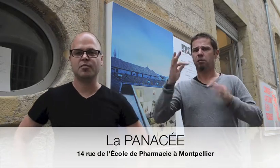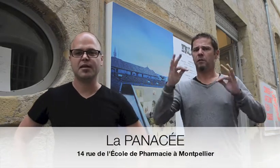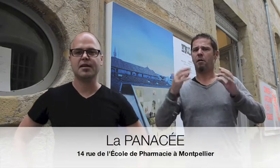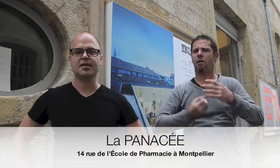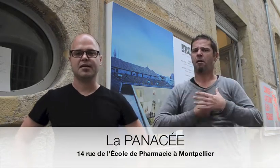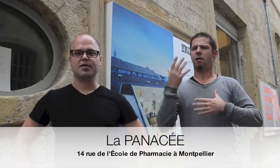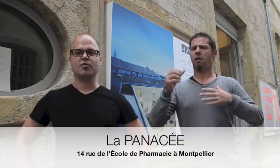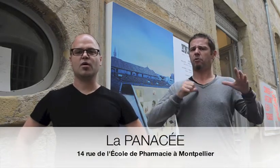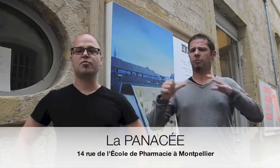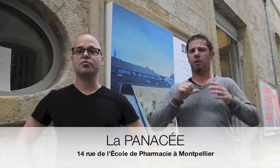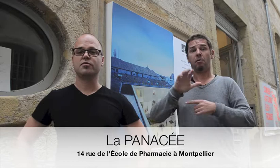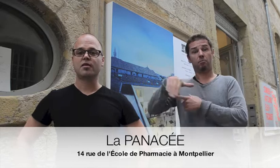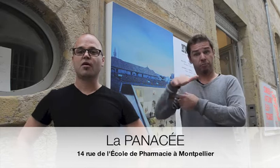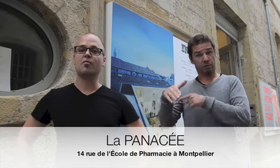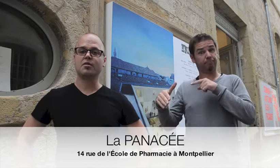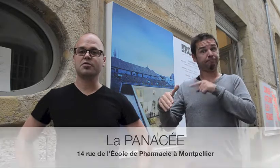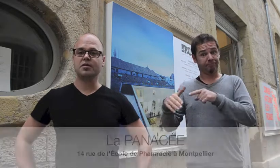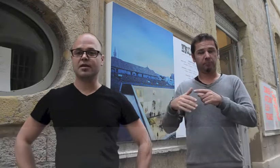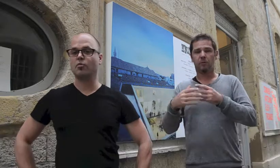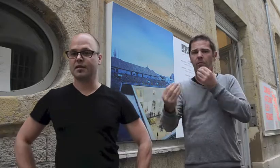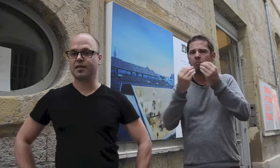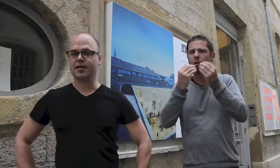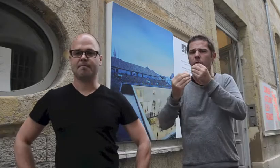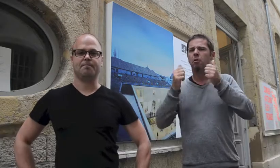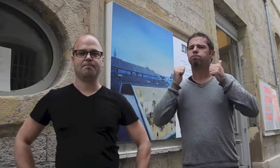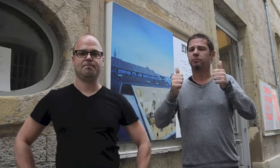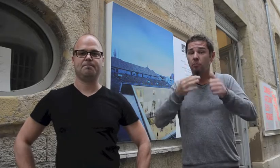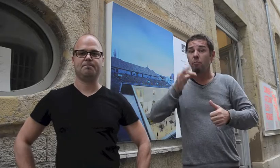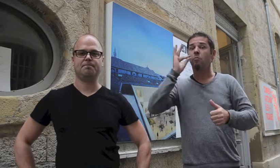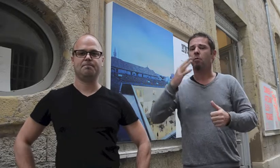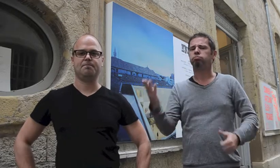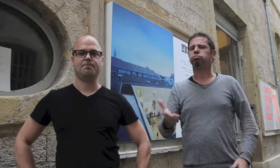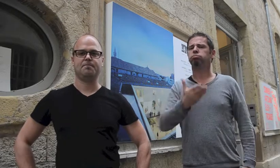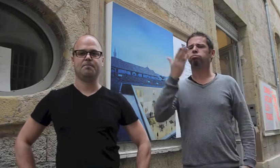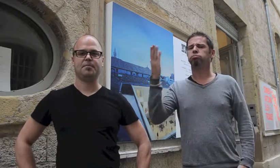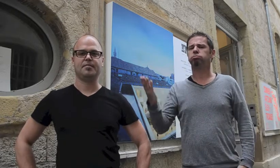sur Montpellier, où en plus, on mange et on boit très bien.